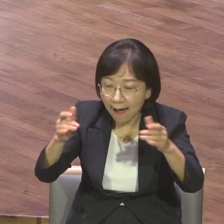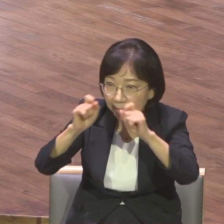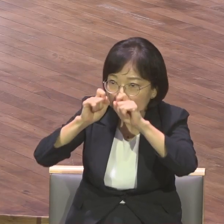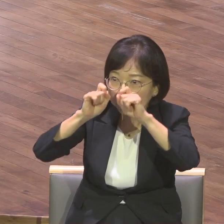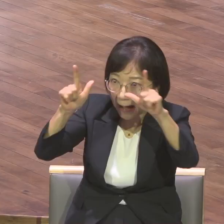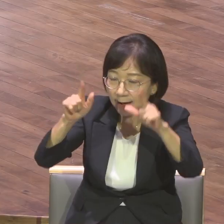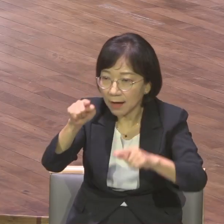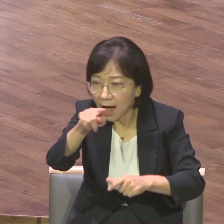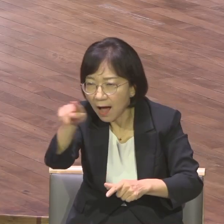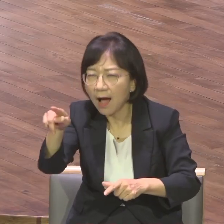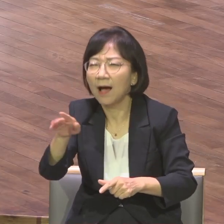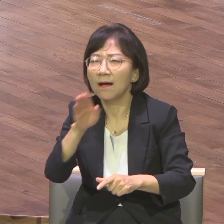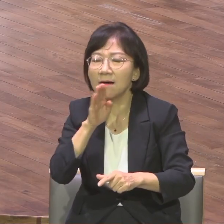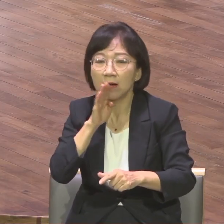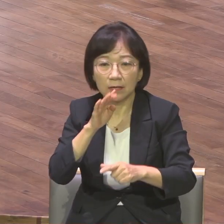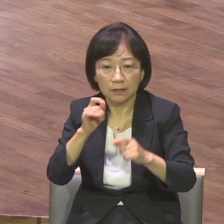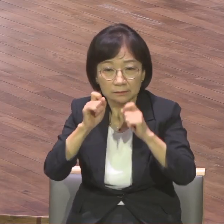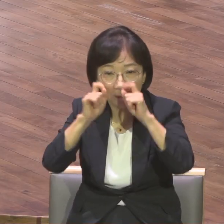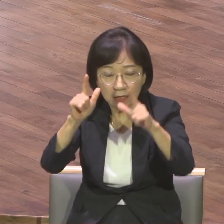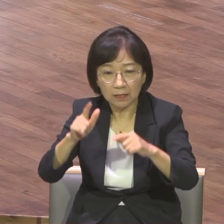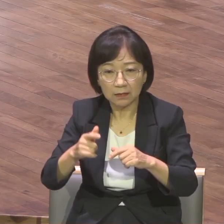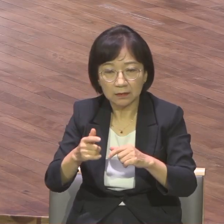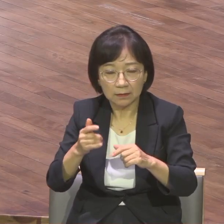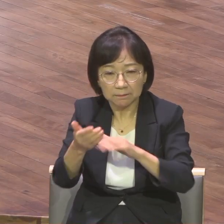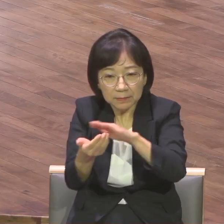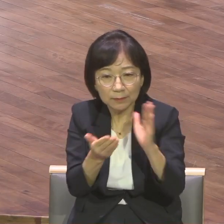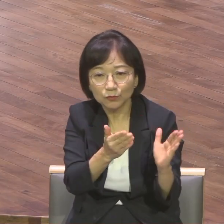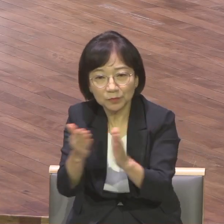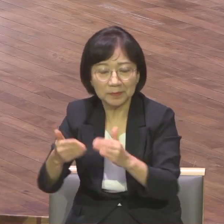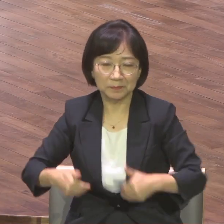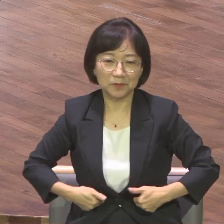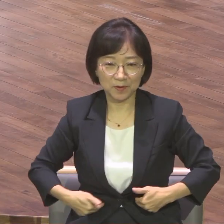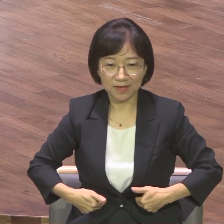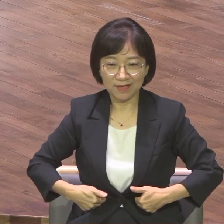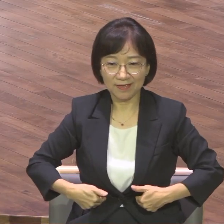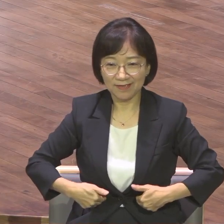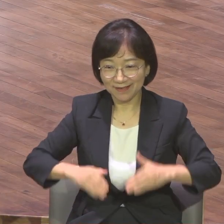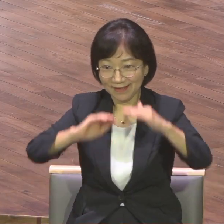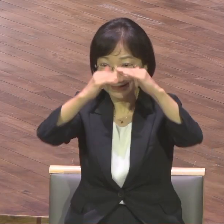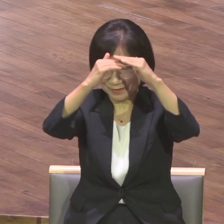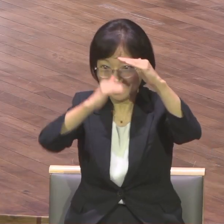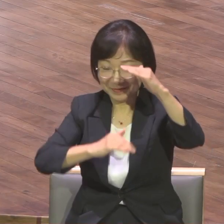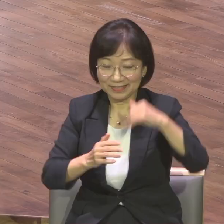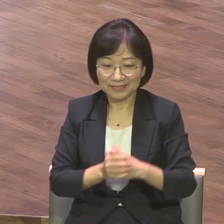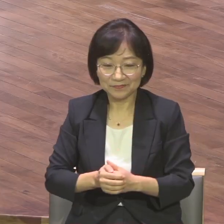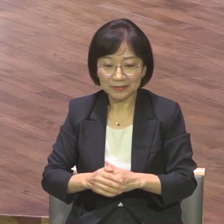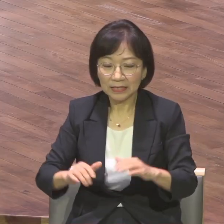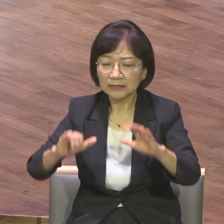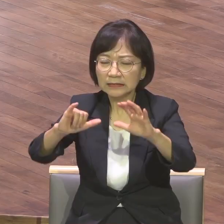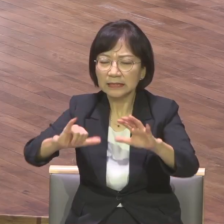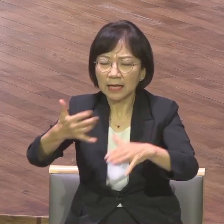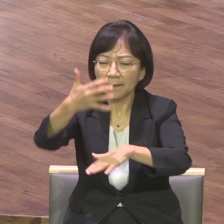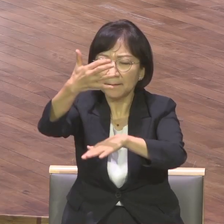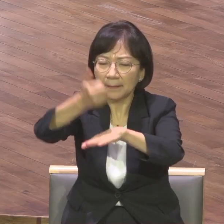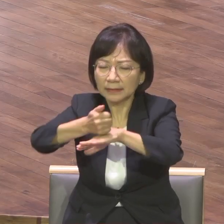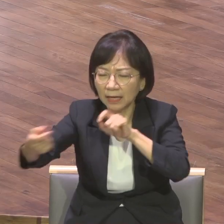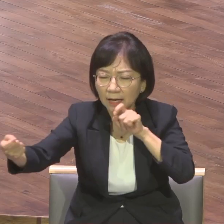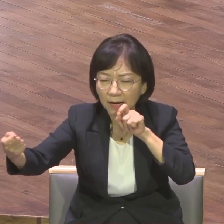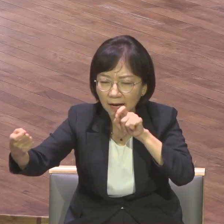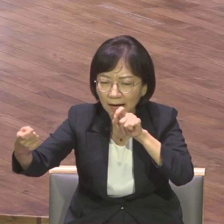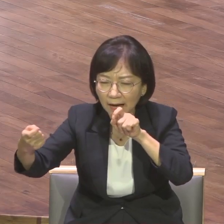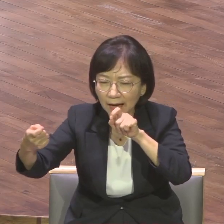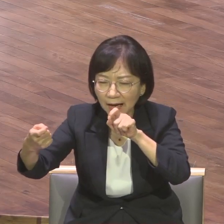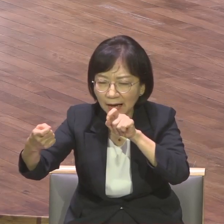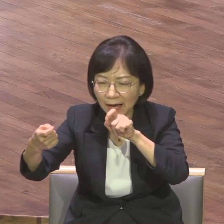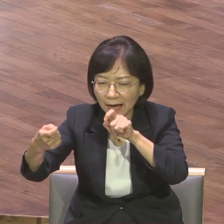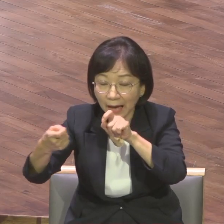마지막 때를 대비해야 된다라는 메시지. 자, 마지막 때가 이르게 되면 어떻게 되느냐?